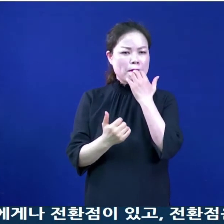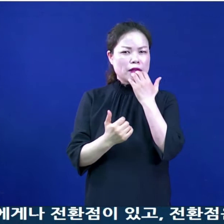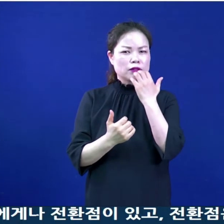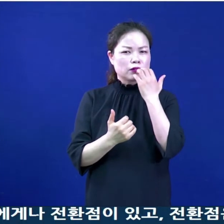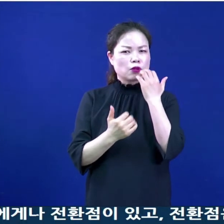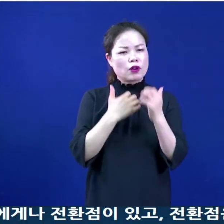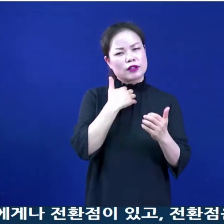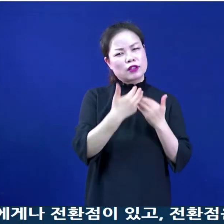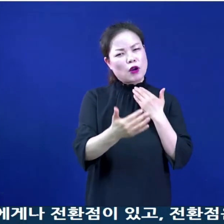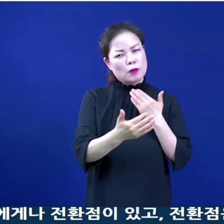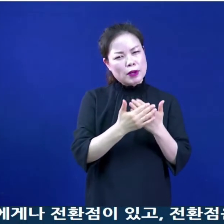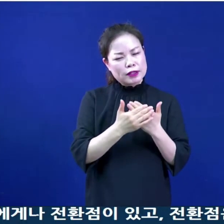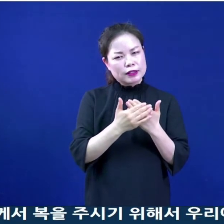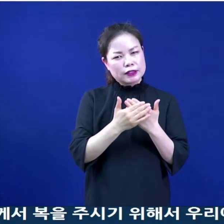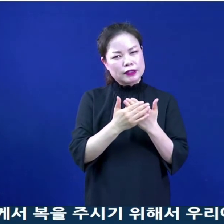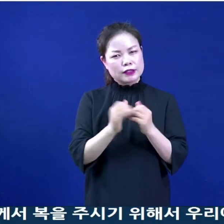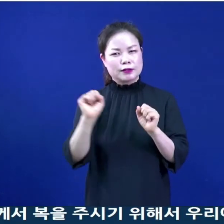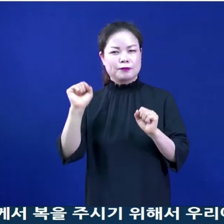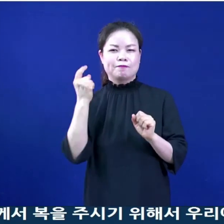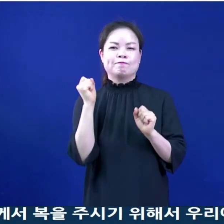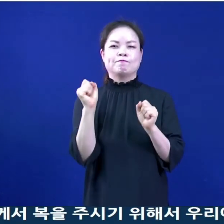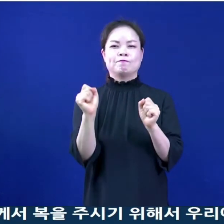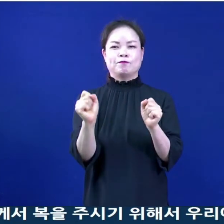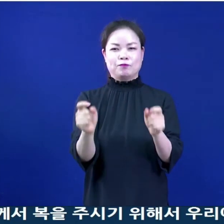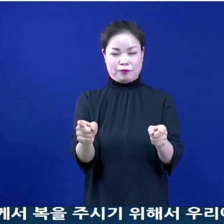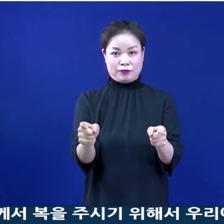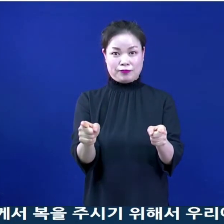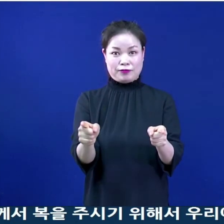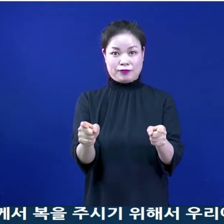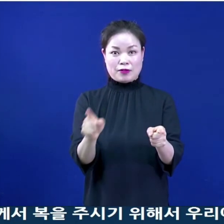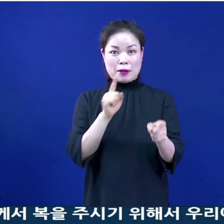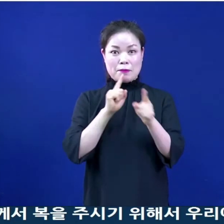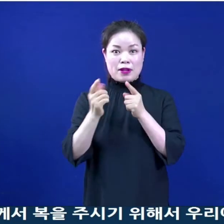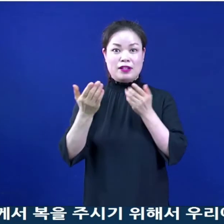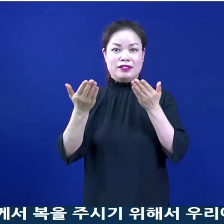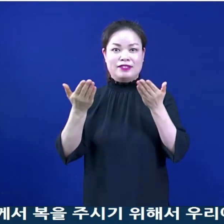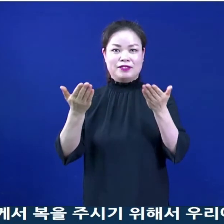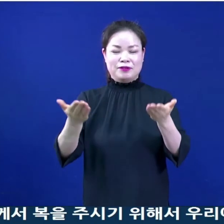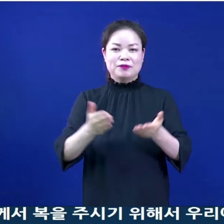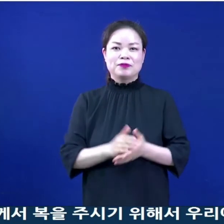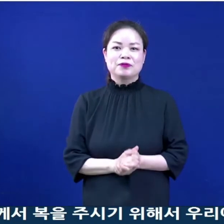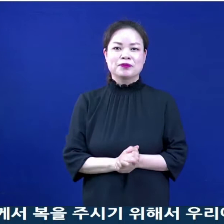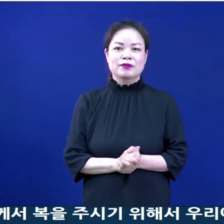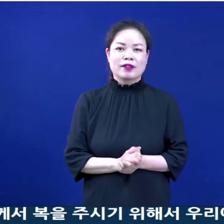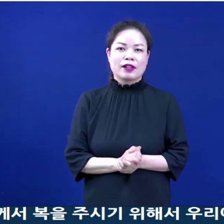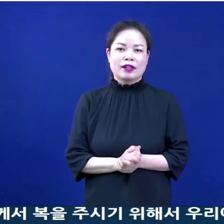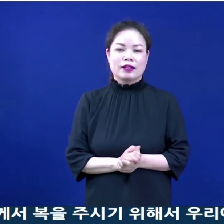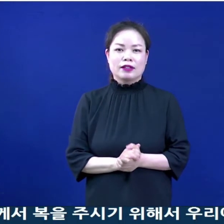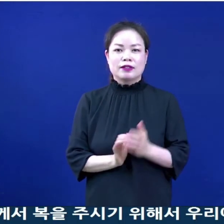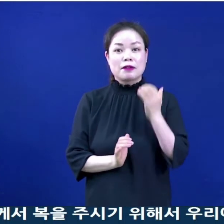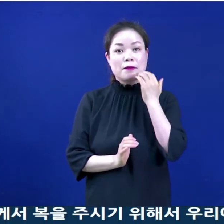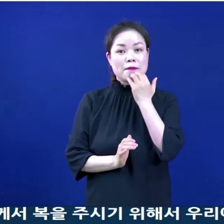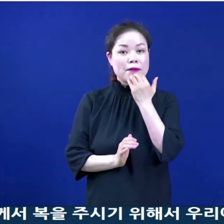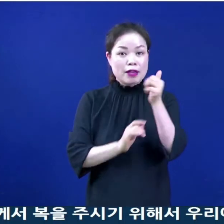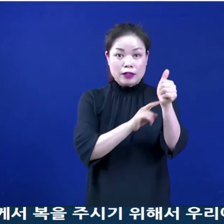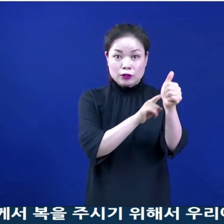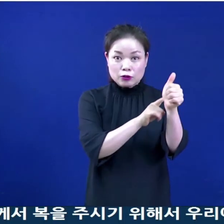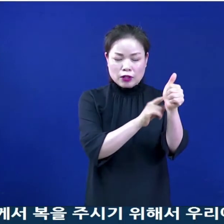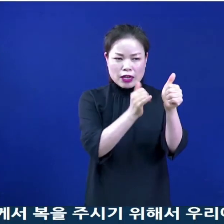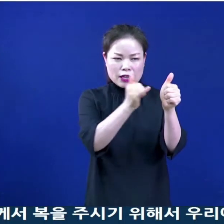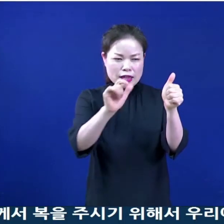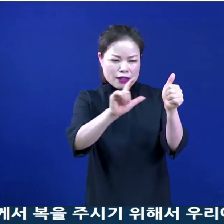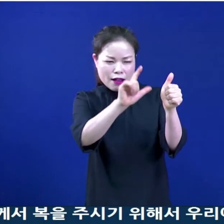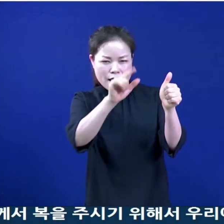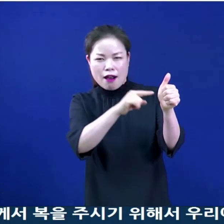인생의 전환점, 터닝 포인트라고 말할 수 있겠습니다. 베드로의